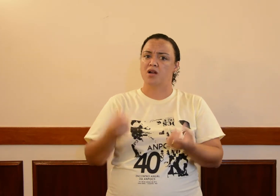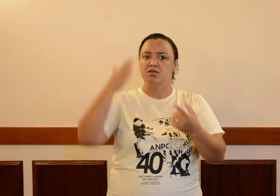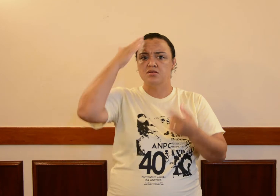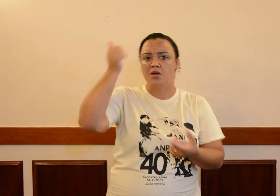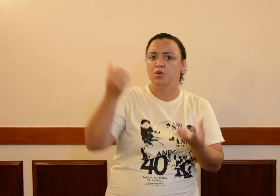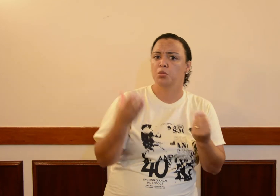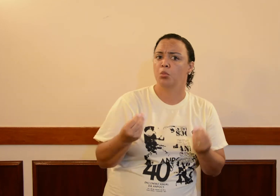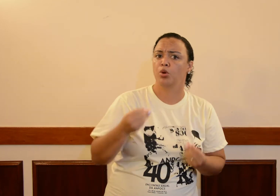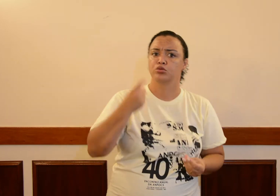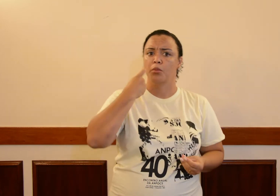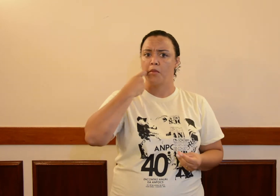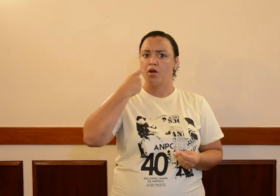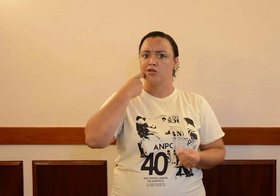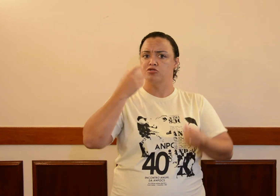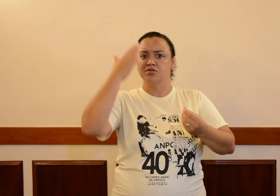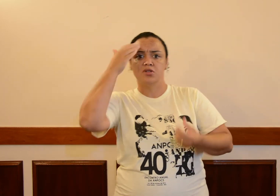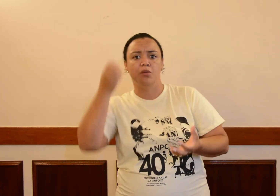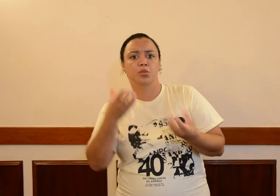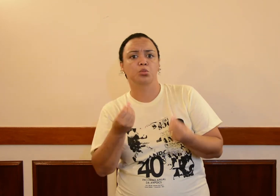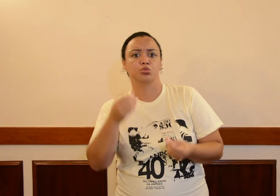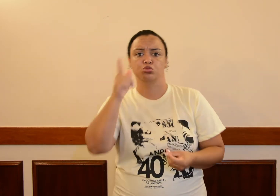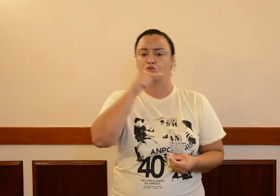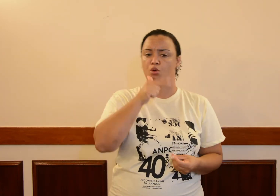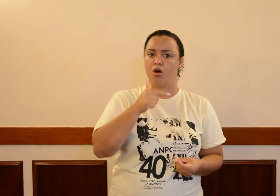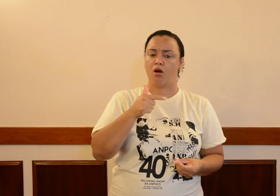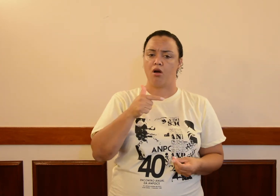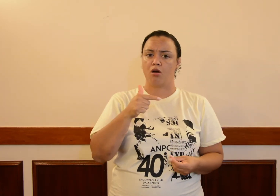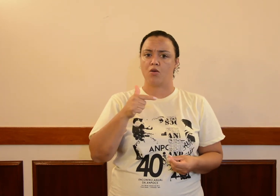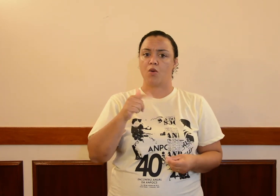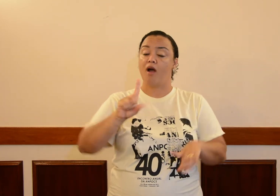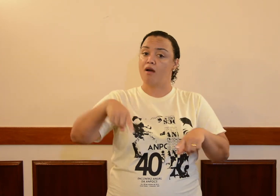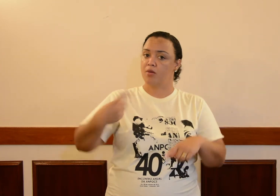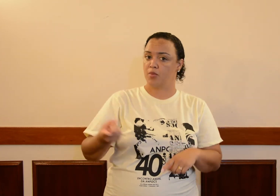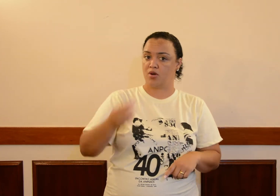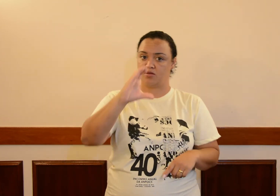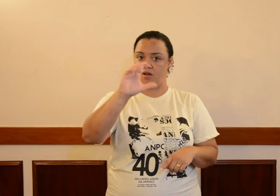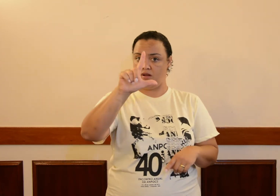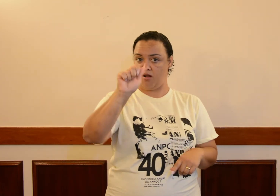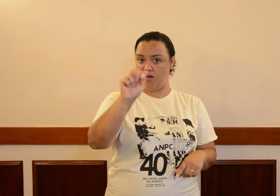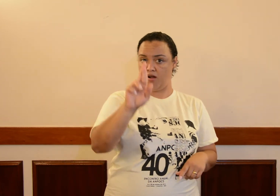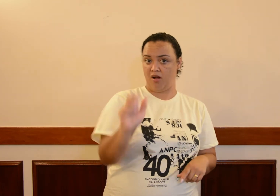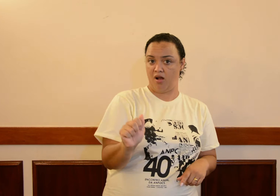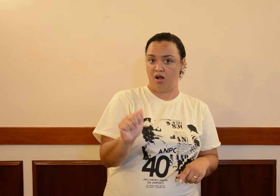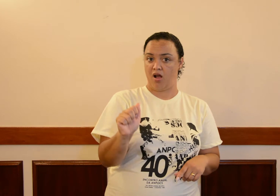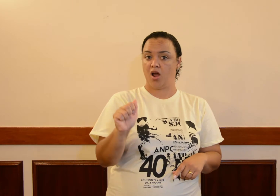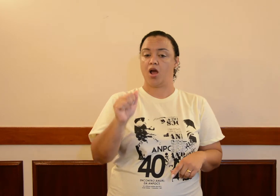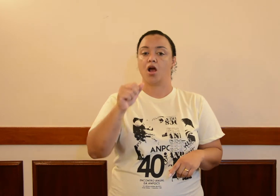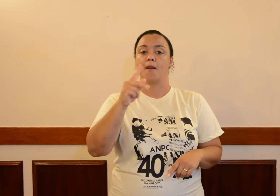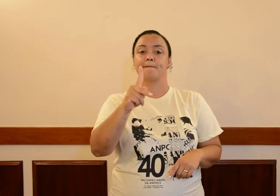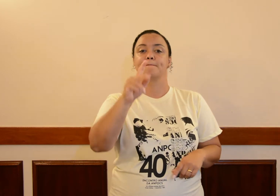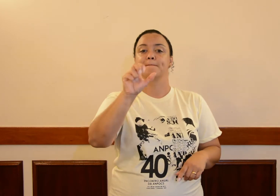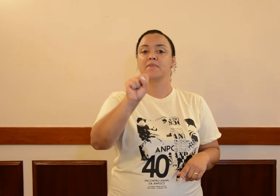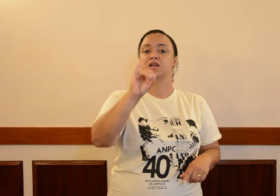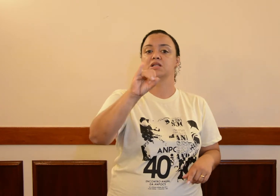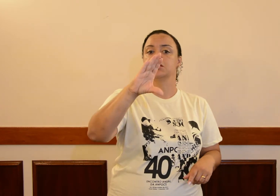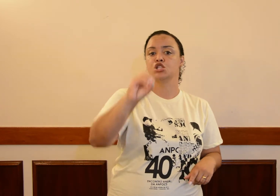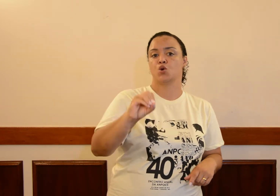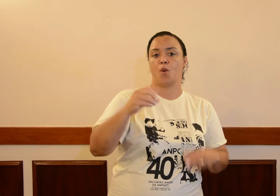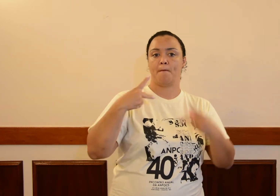animal? Minha dúvida foi logo esclarecida por Clara, psicopedagoga que acompanhava a turma de Tomás no curso. Ah, tá,